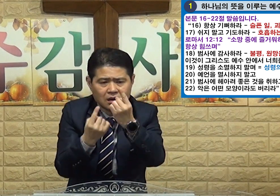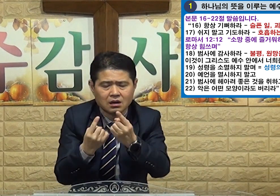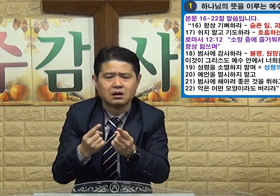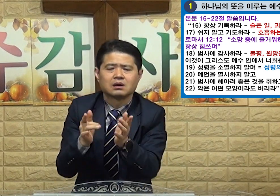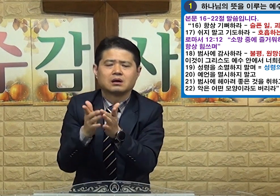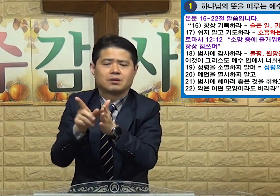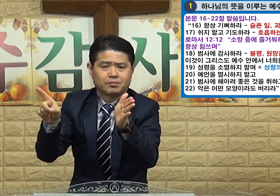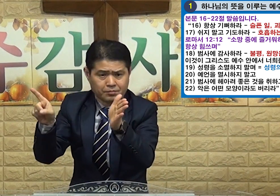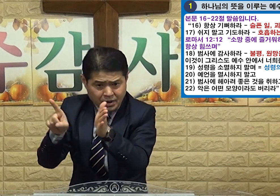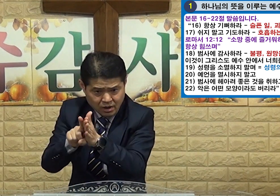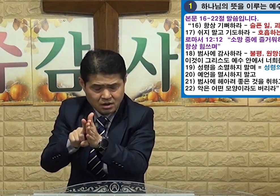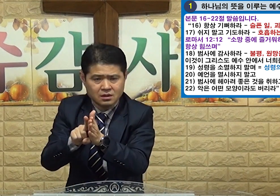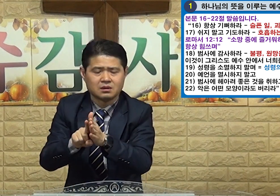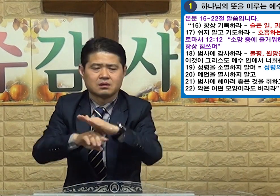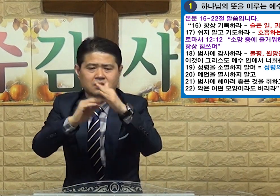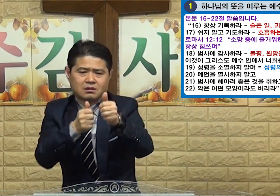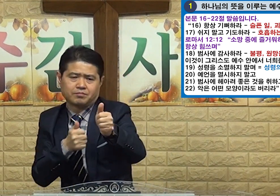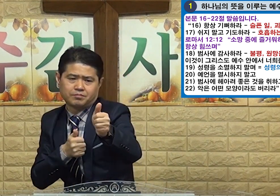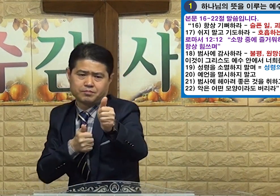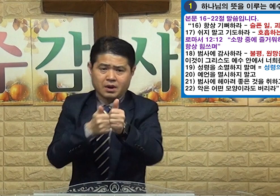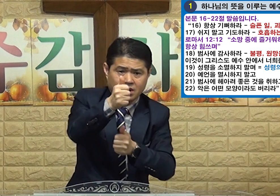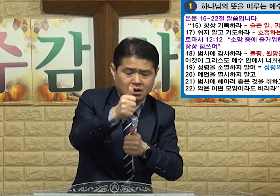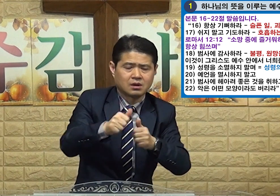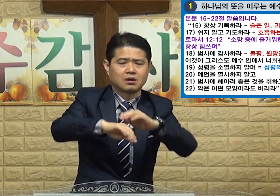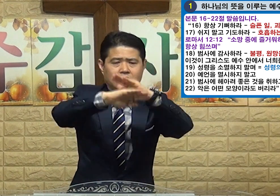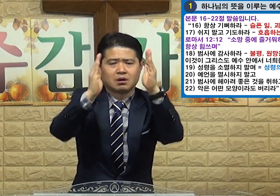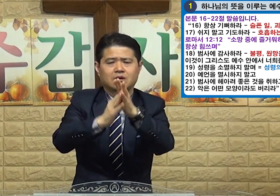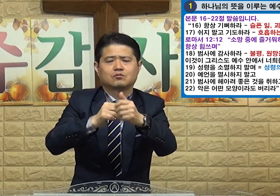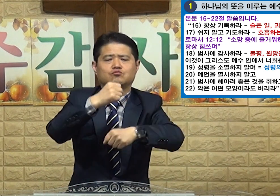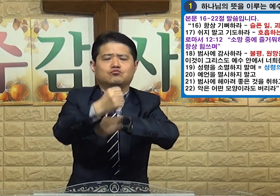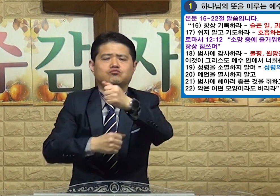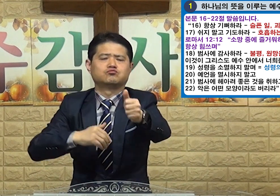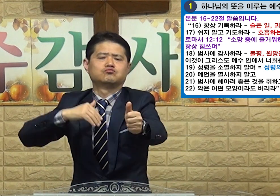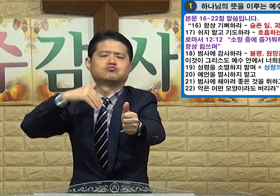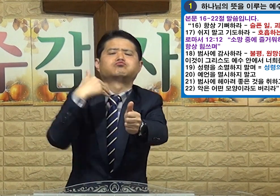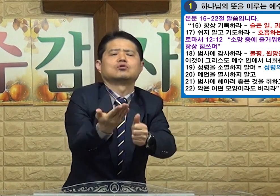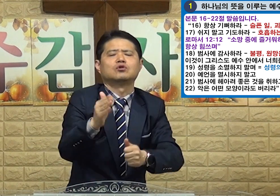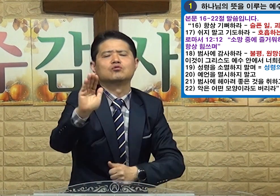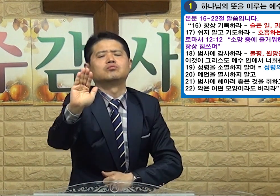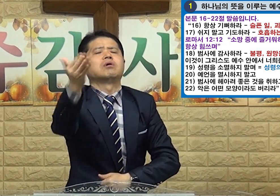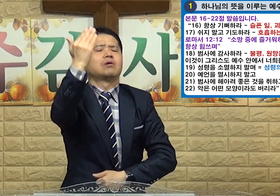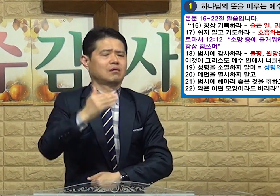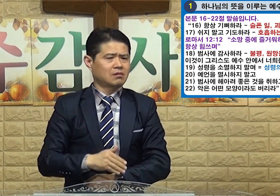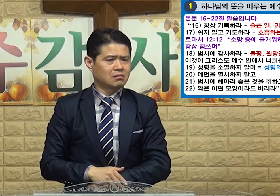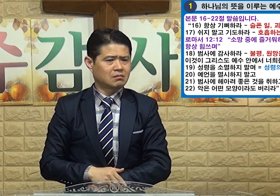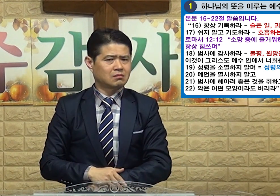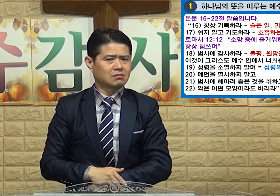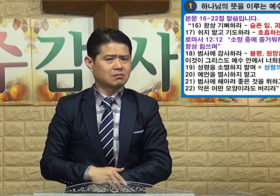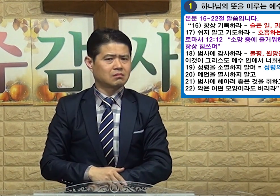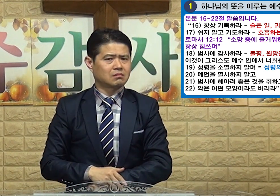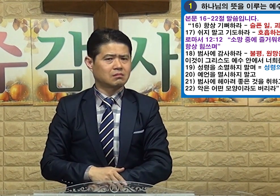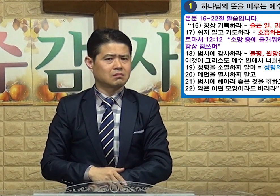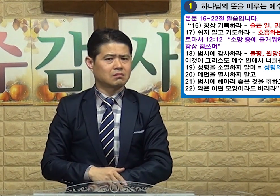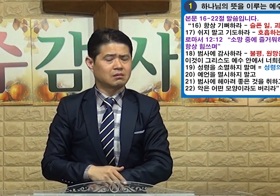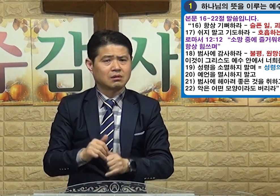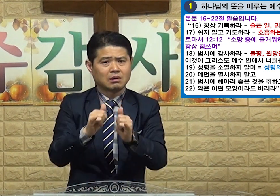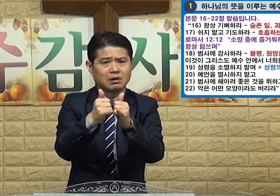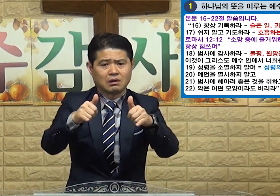우리가 어떤 것을 원하겠습니까? 이 믿음으로 이기고 그것으로 우리에게 자유를 준다는 것입니다.